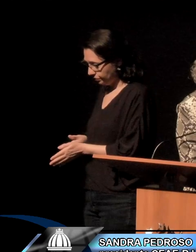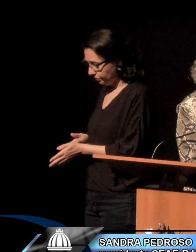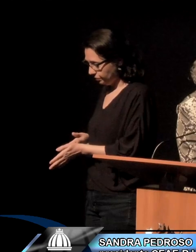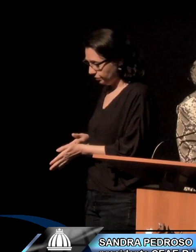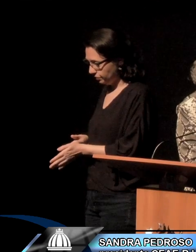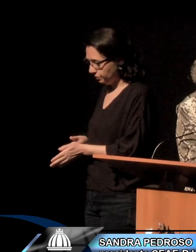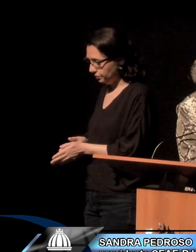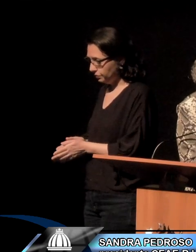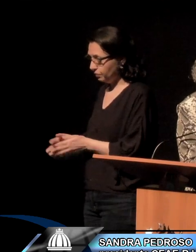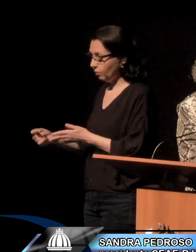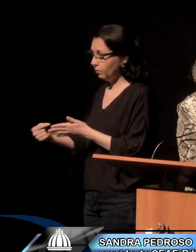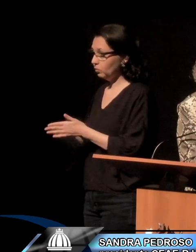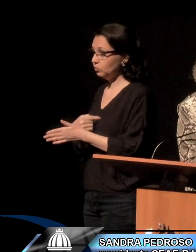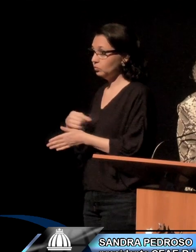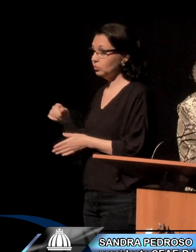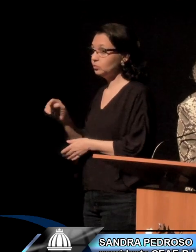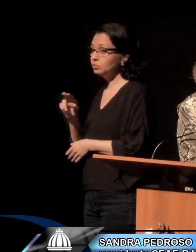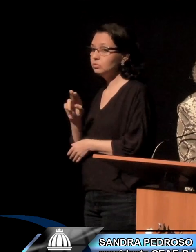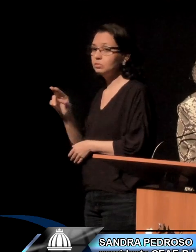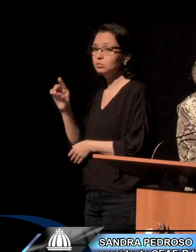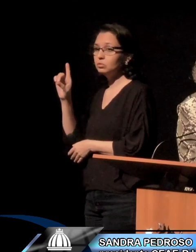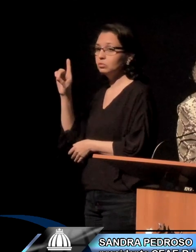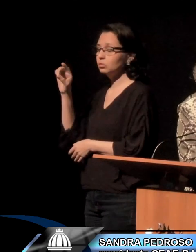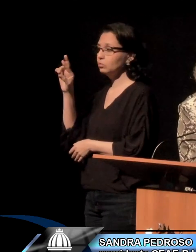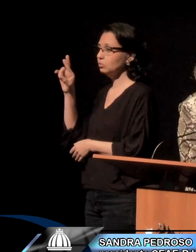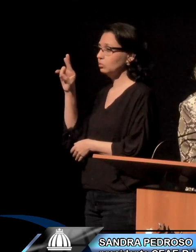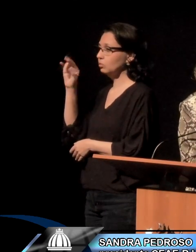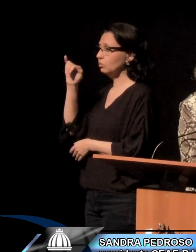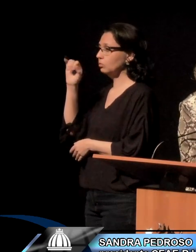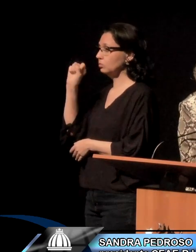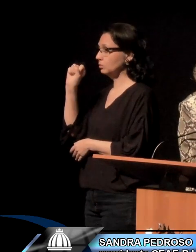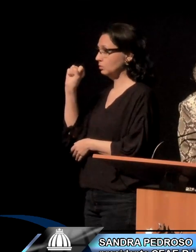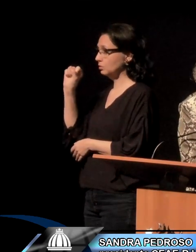a pergunta da Doris de Londrina Paraná